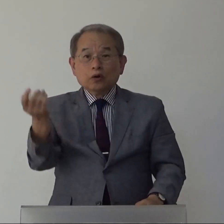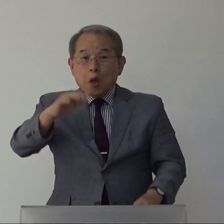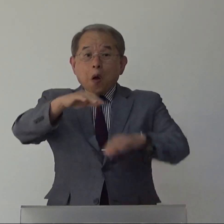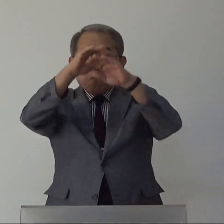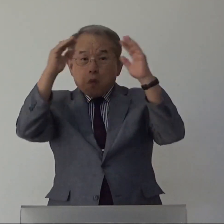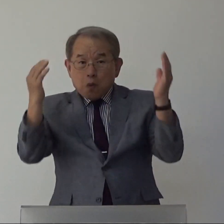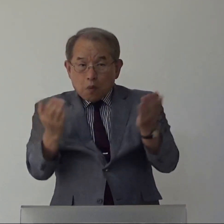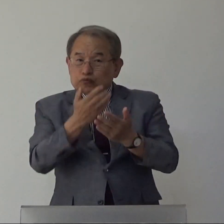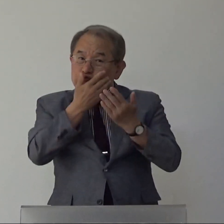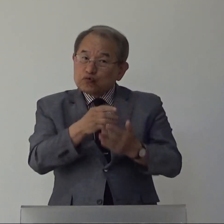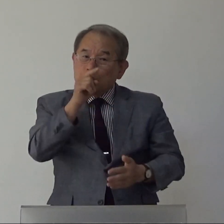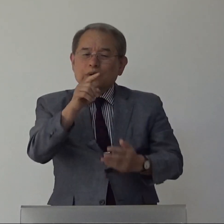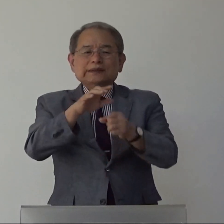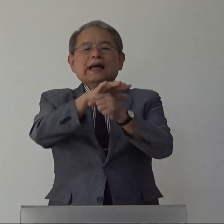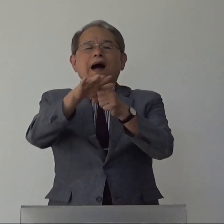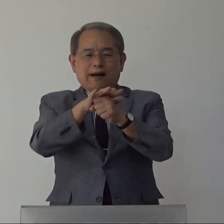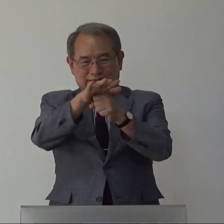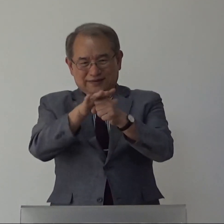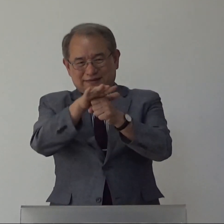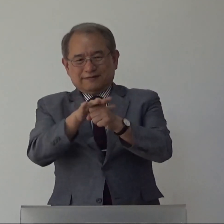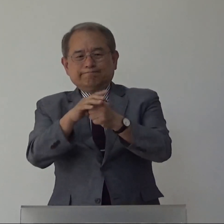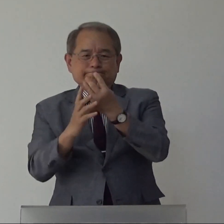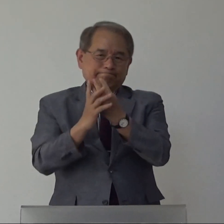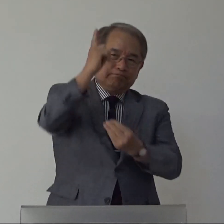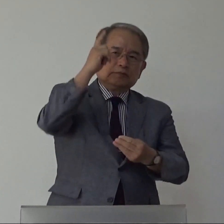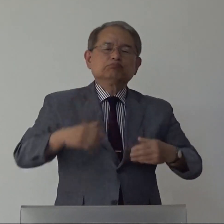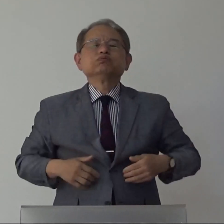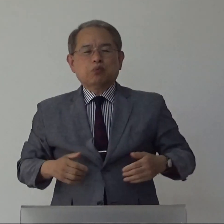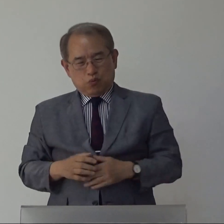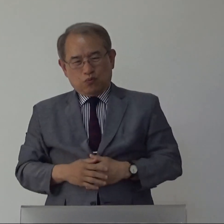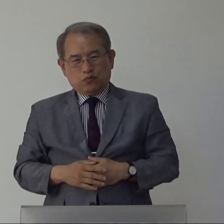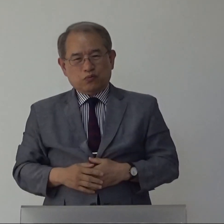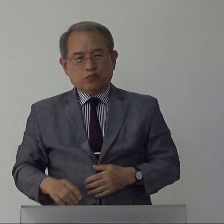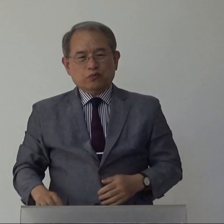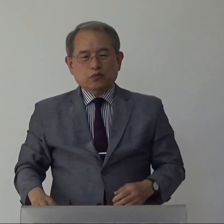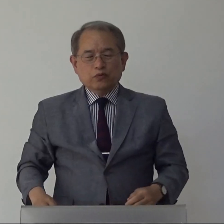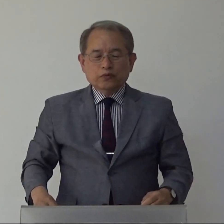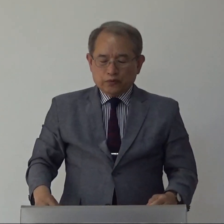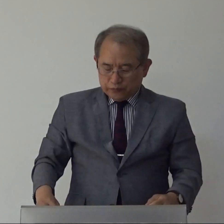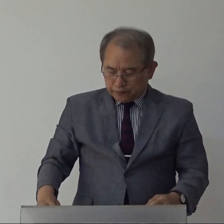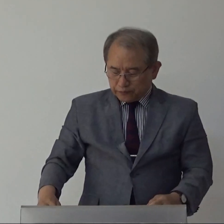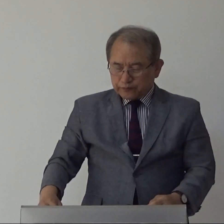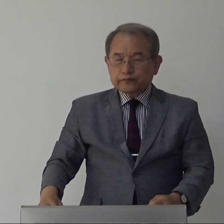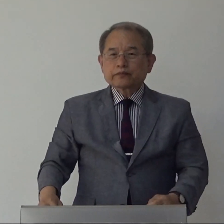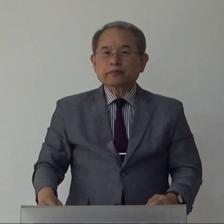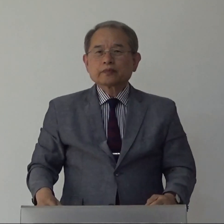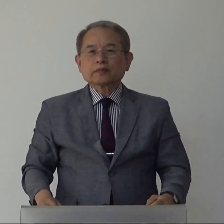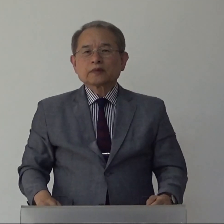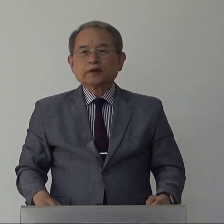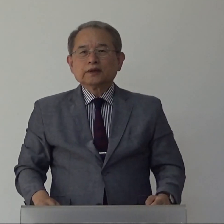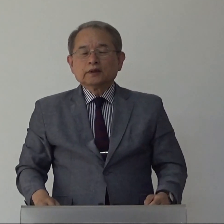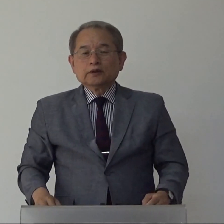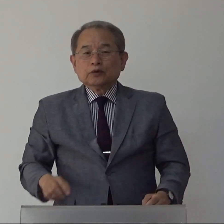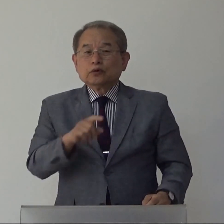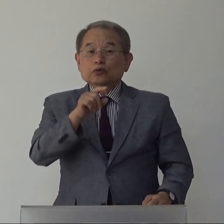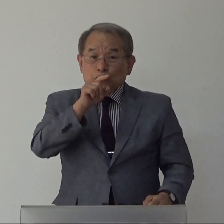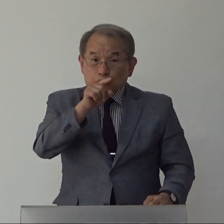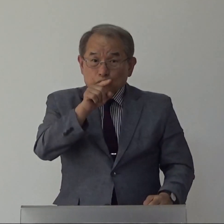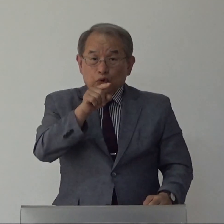비본질적인 것, 중요하지 않은 것은요, 자유의 의견을 인정해주고 그리고 모든 것을 사랑으로 마무리하시면